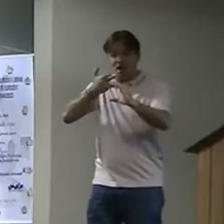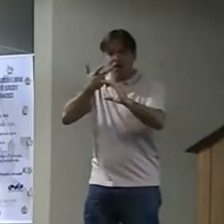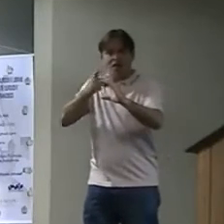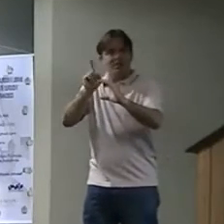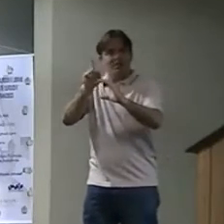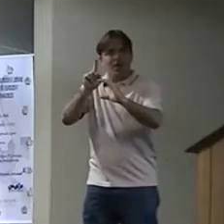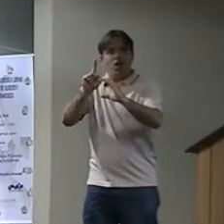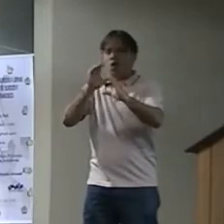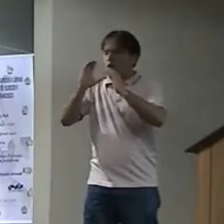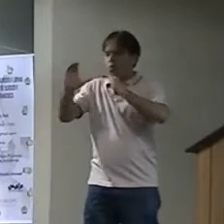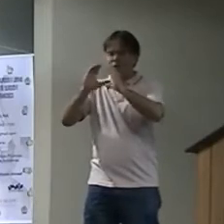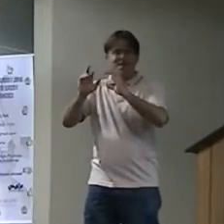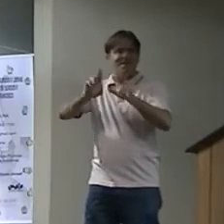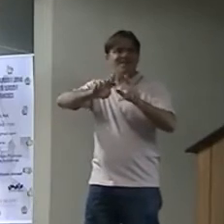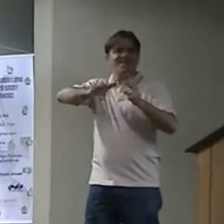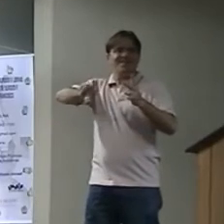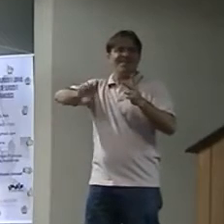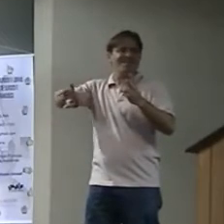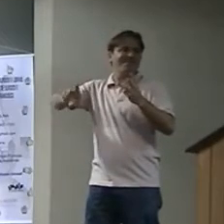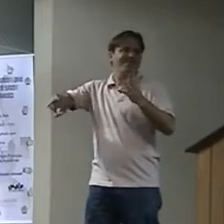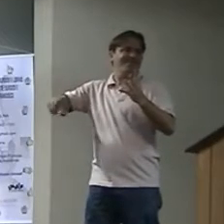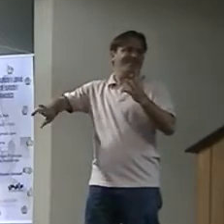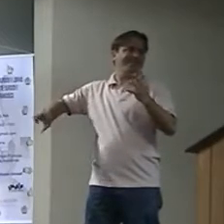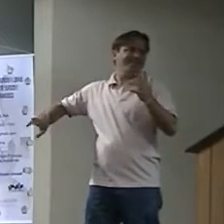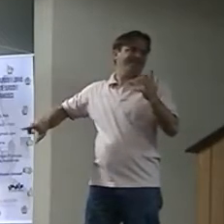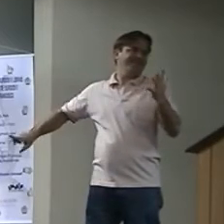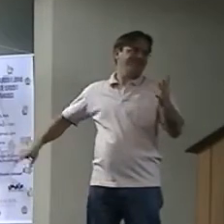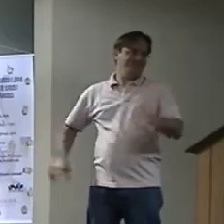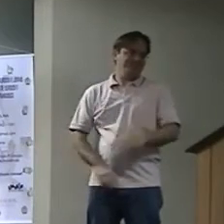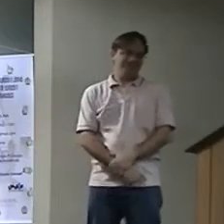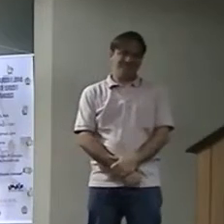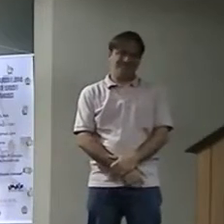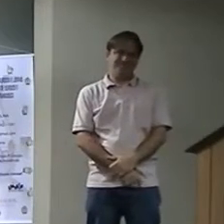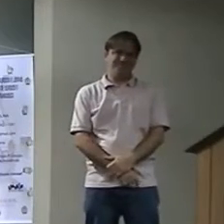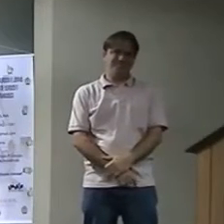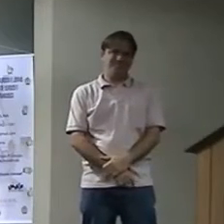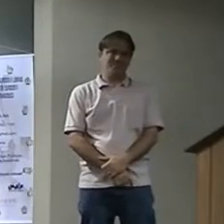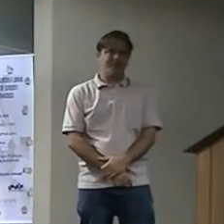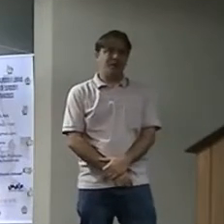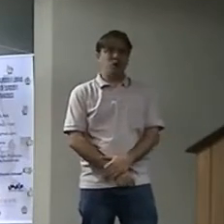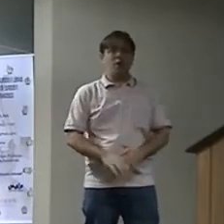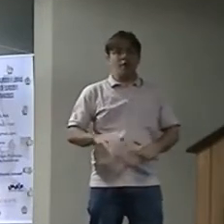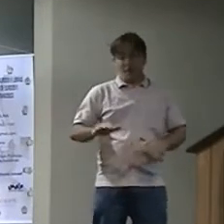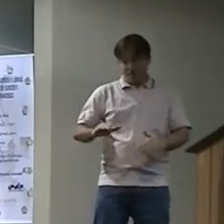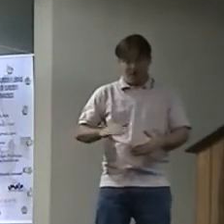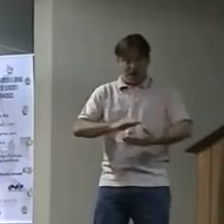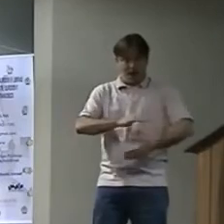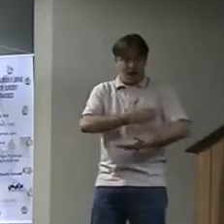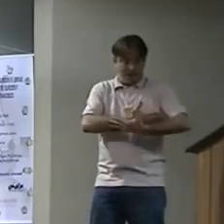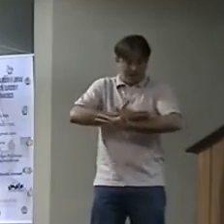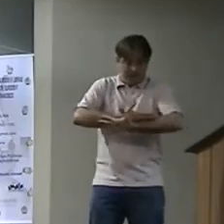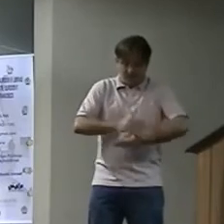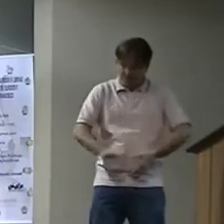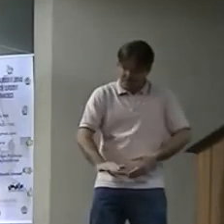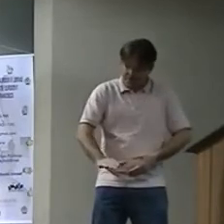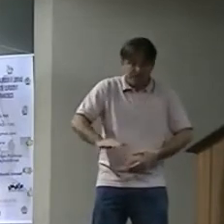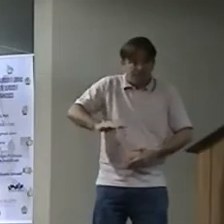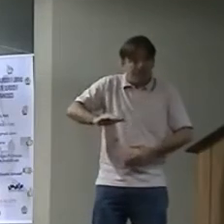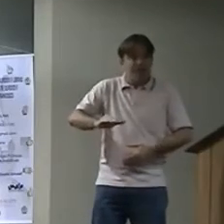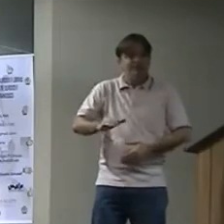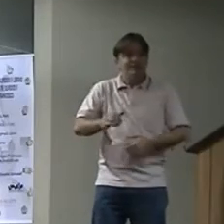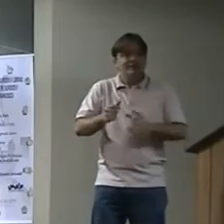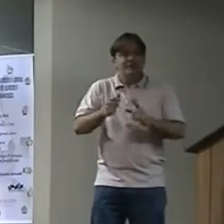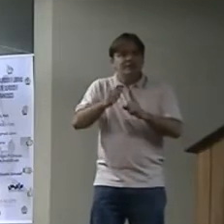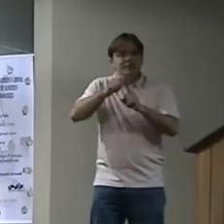possa entender. A partir dos 6 meses, né, de 6 meses em diante, ela começa a identificar: ah, esse é o